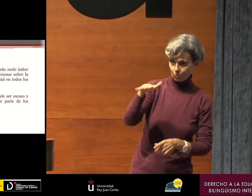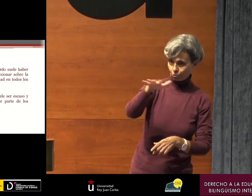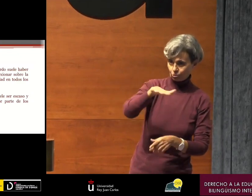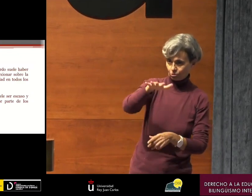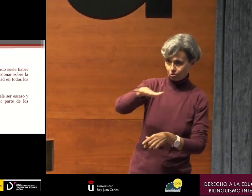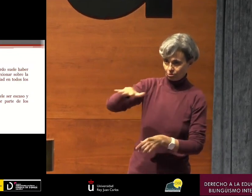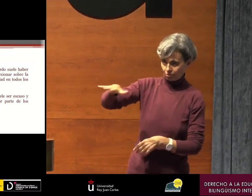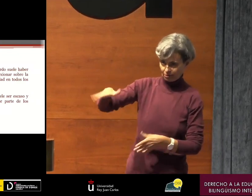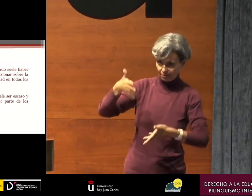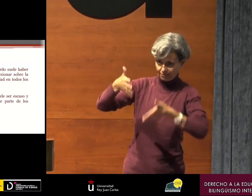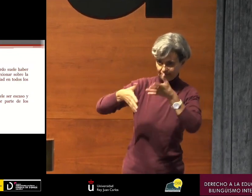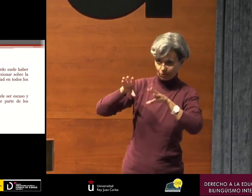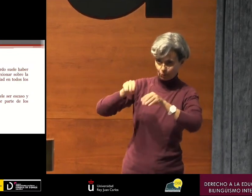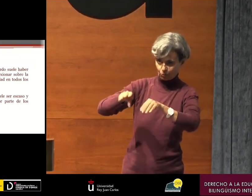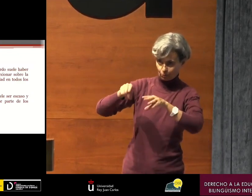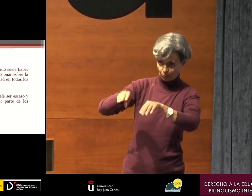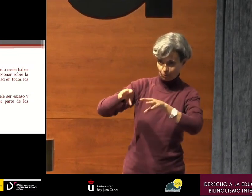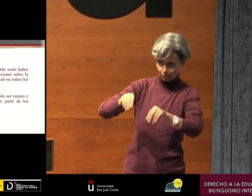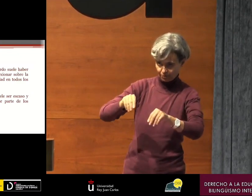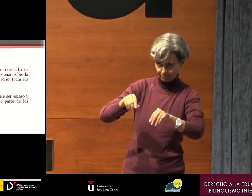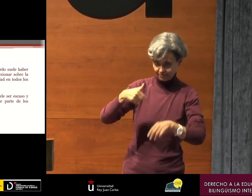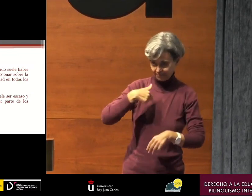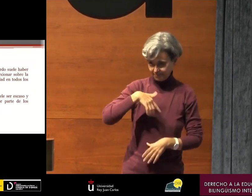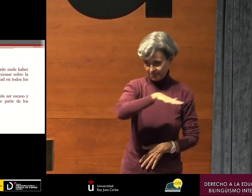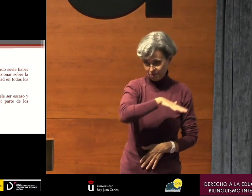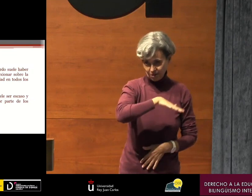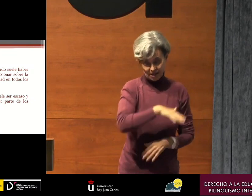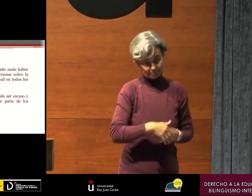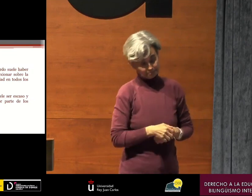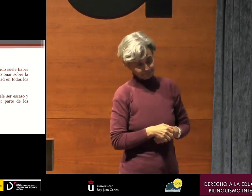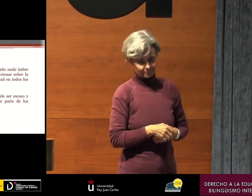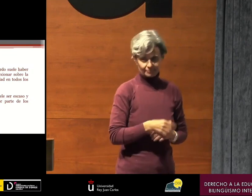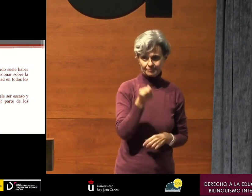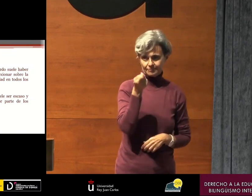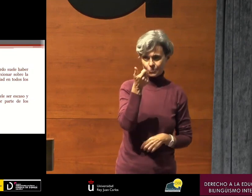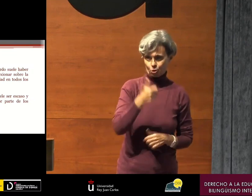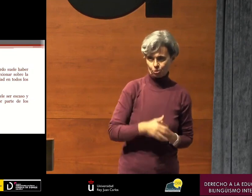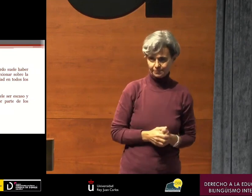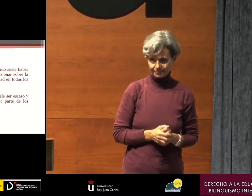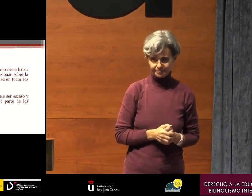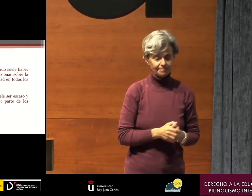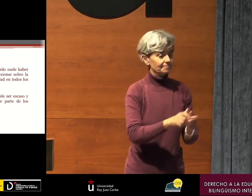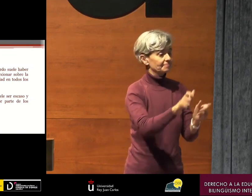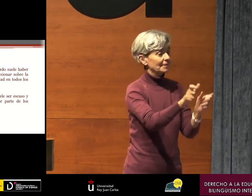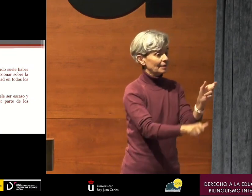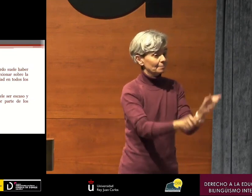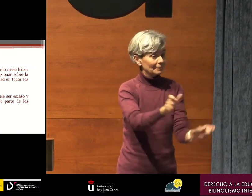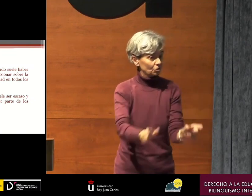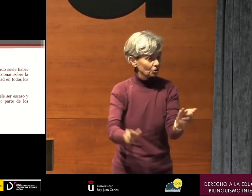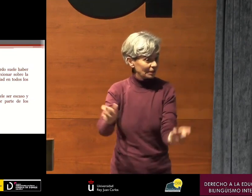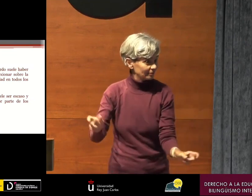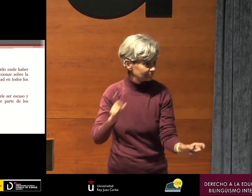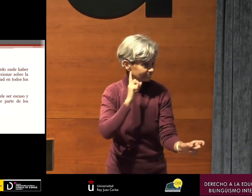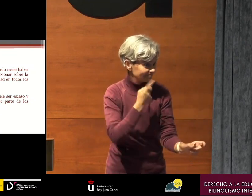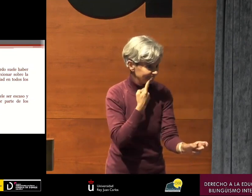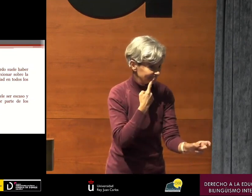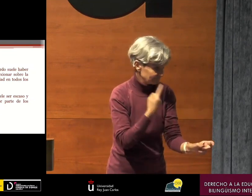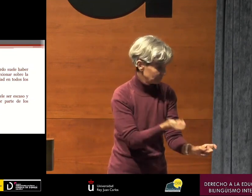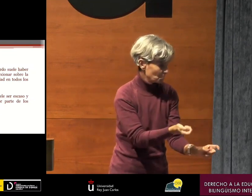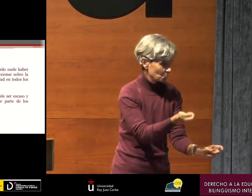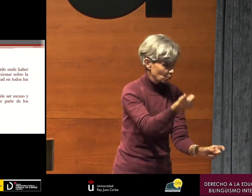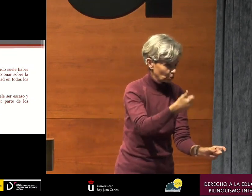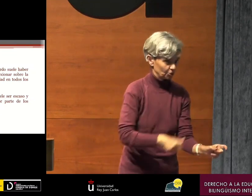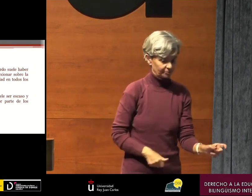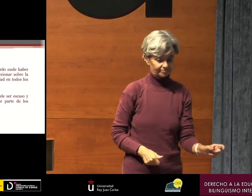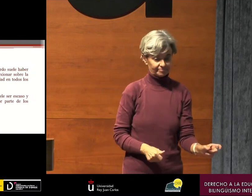la comunicación del equipo del Ponce de León, donde usan la lengua de signos, me parece maravilloso, a diferencia de en